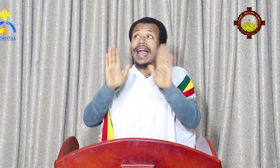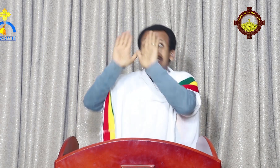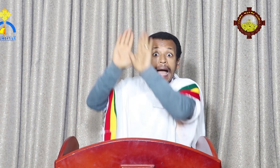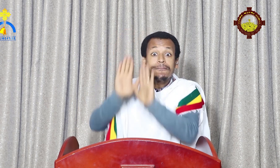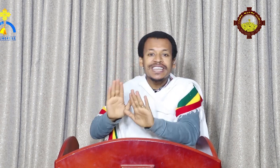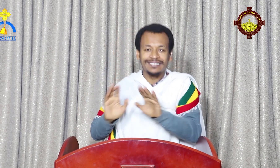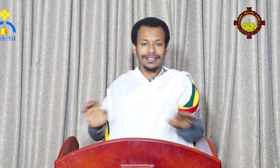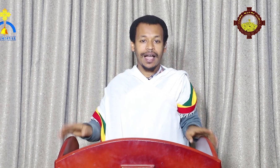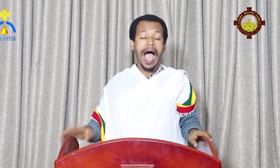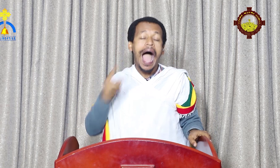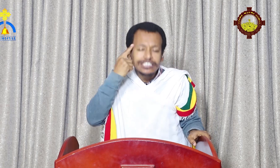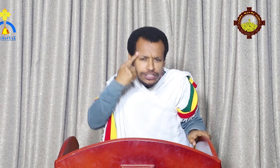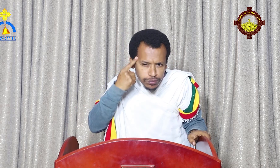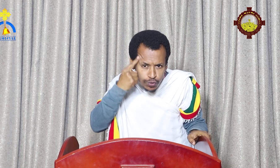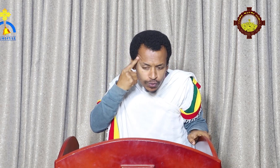የቅዱሳን ታምራት አስቡ